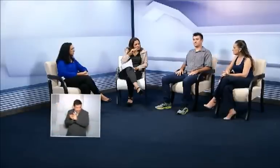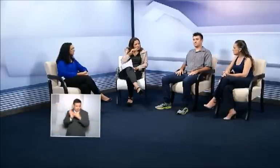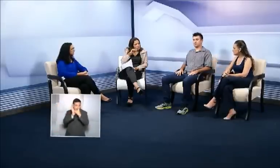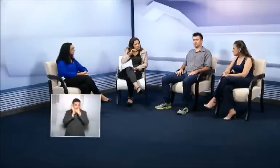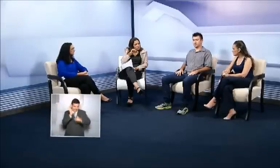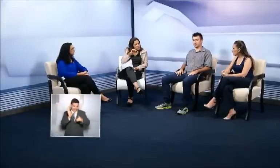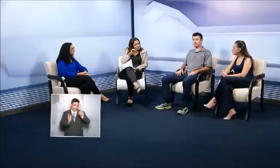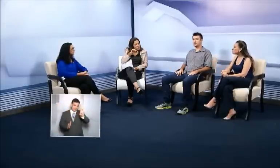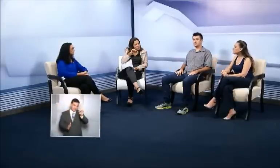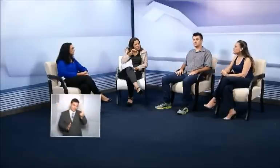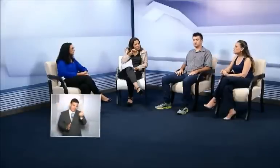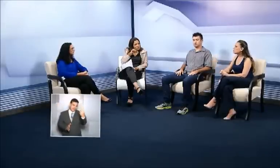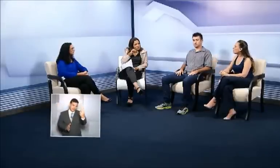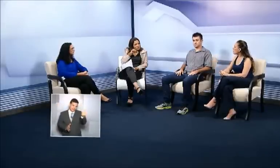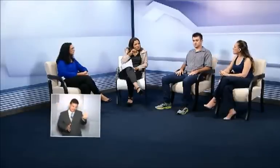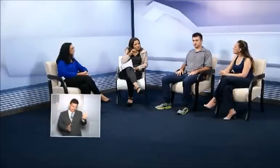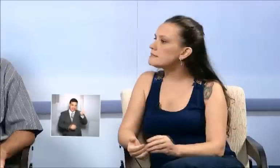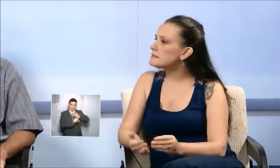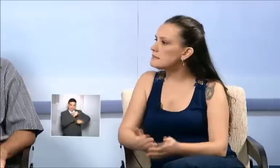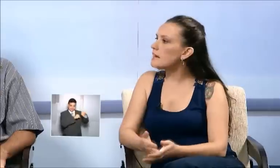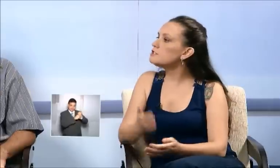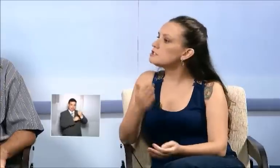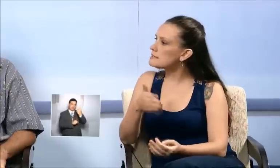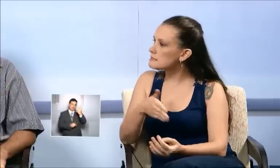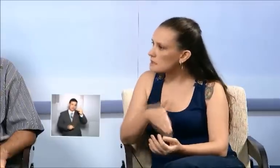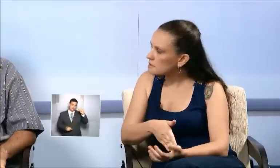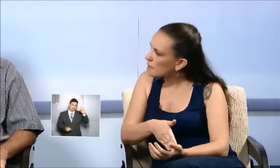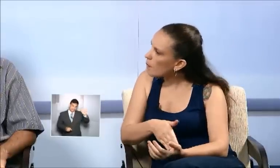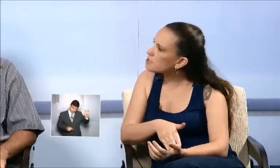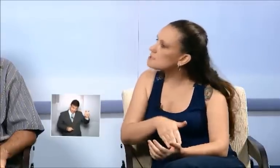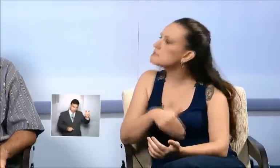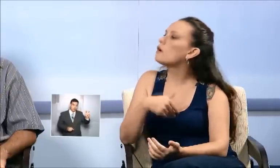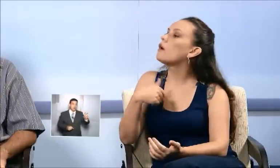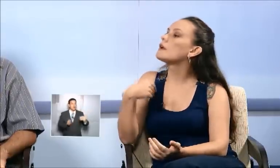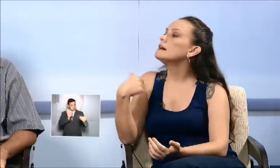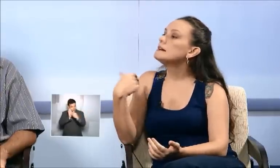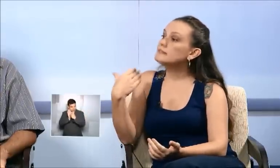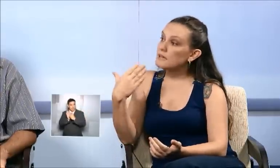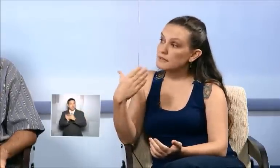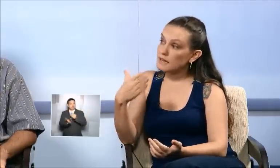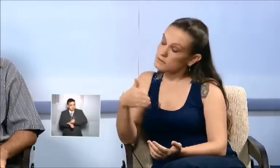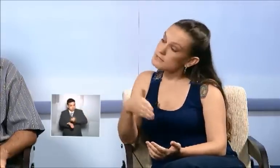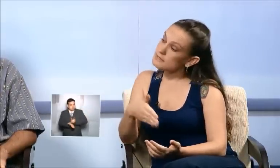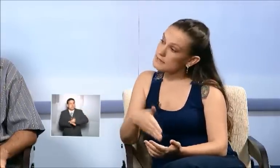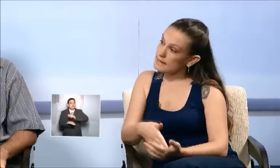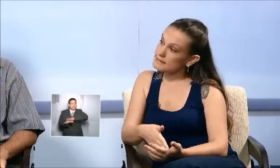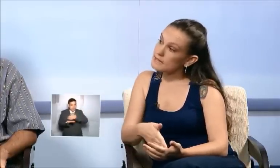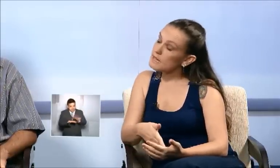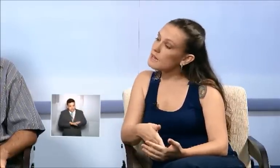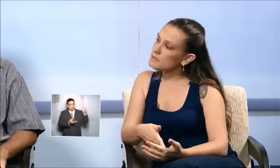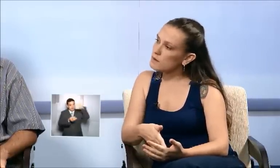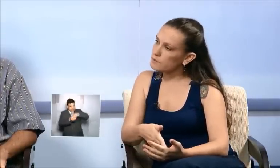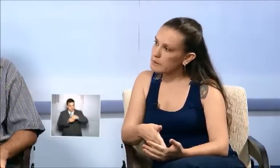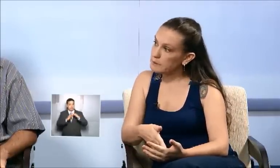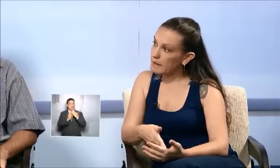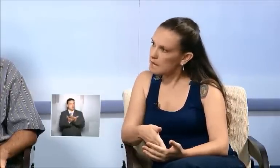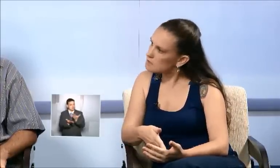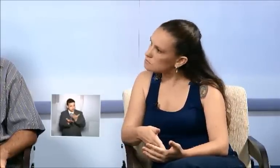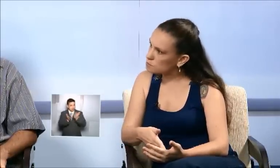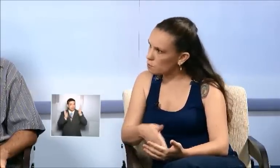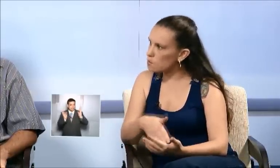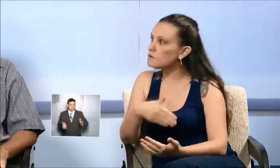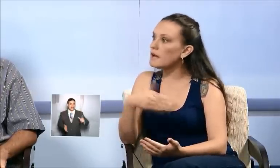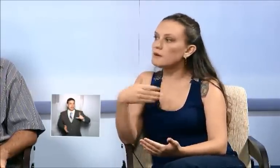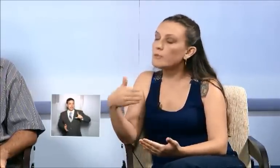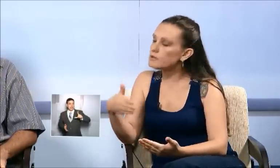de 2005, ele coloca a necessidade de já se ter um intérprete na escola, da língua de sinais ser a língua primeira